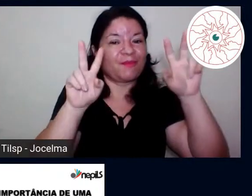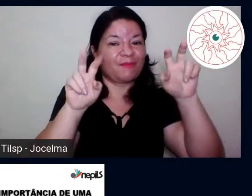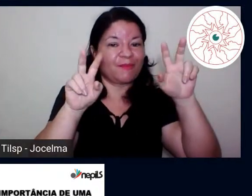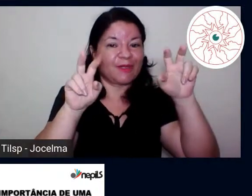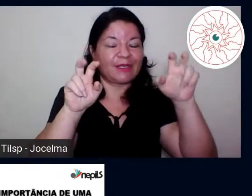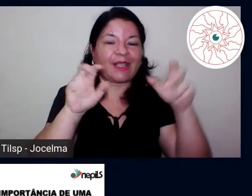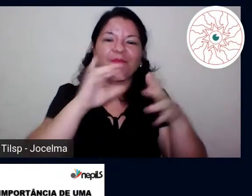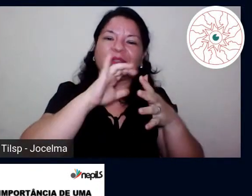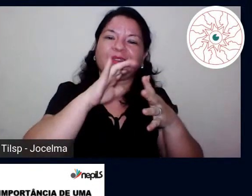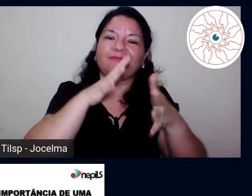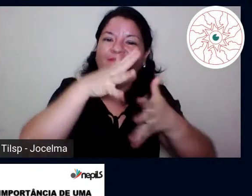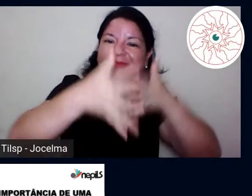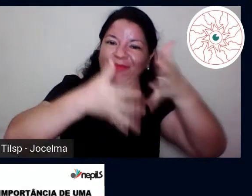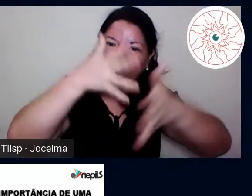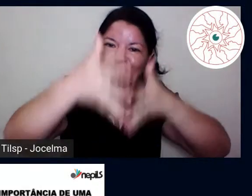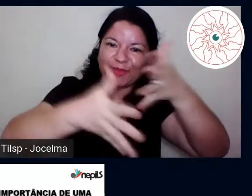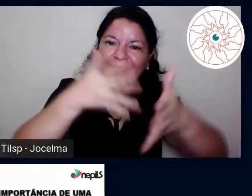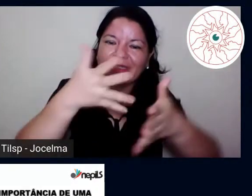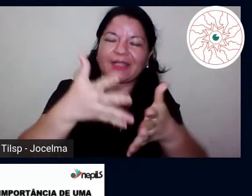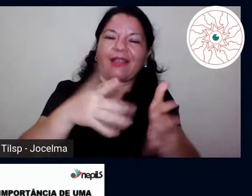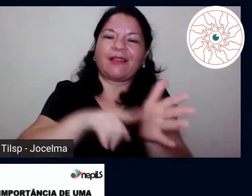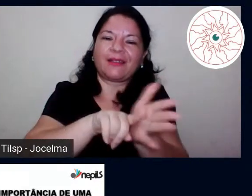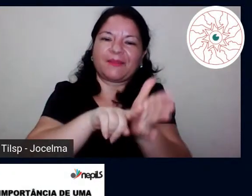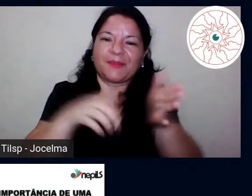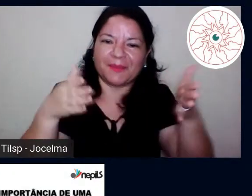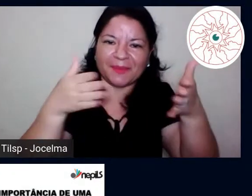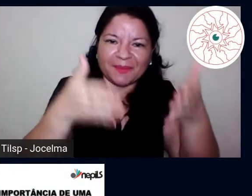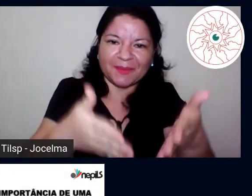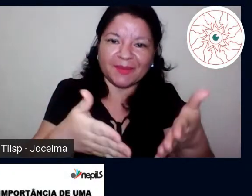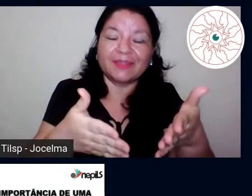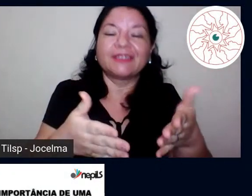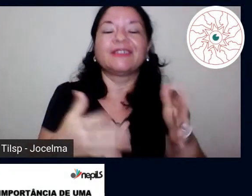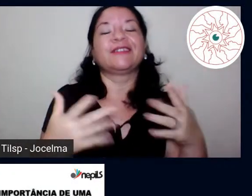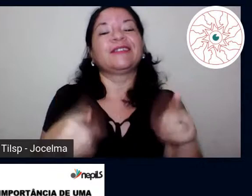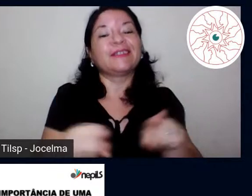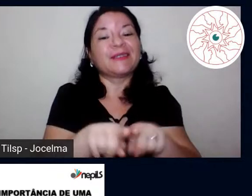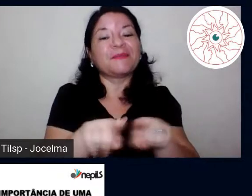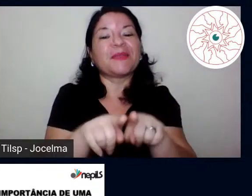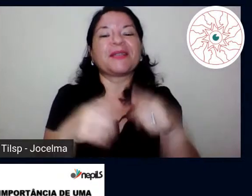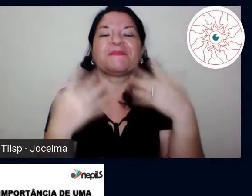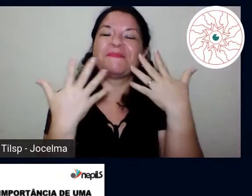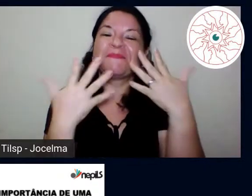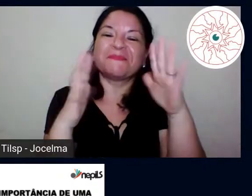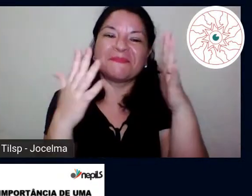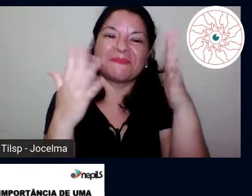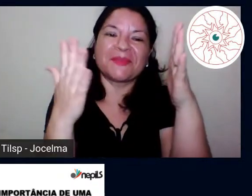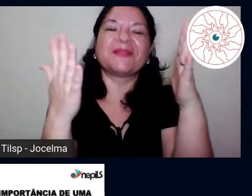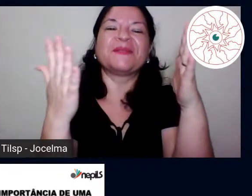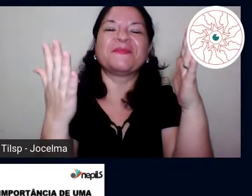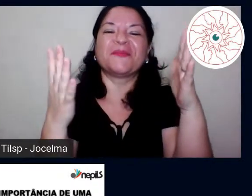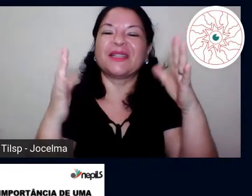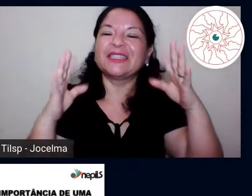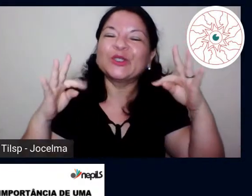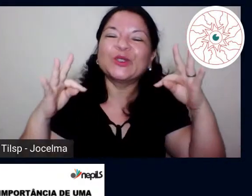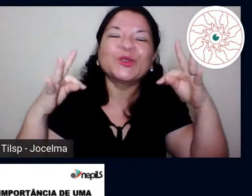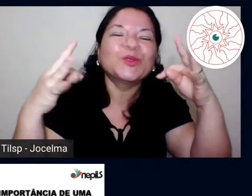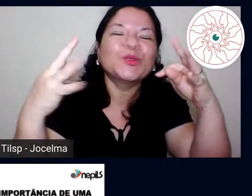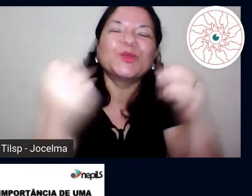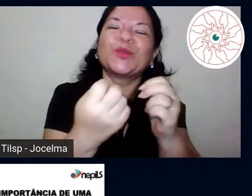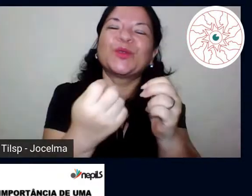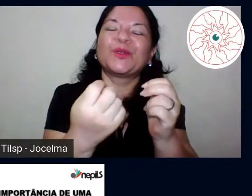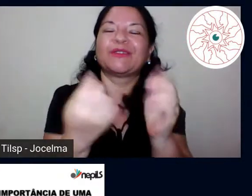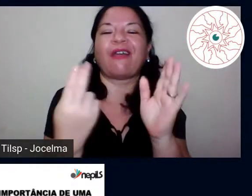de sinais e as questões que envolvem os surdos. E quero parabenizar já os os outros autores,